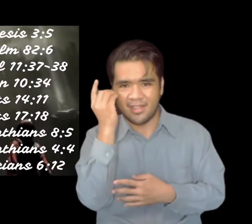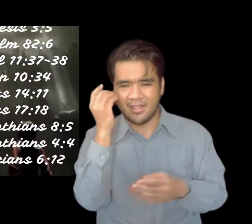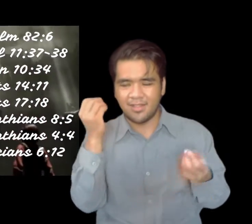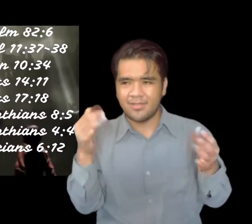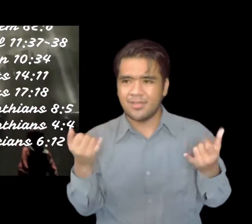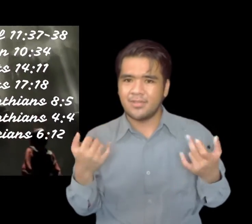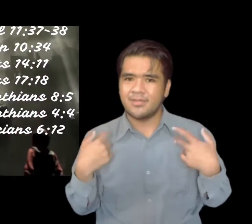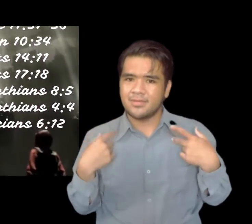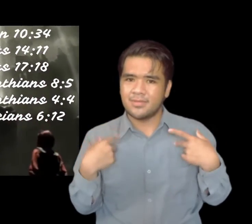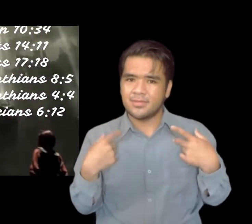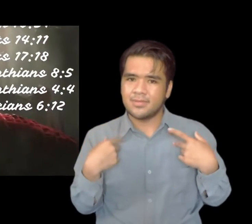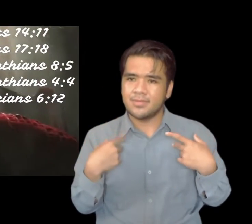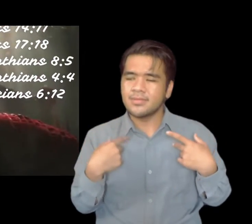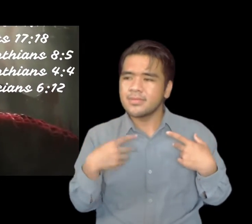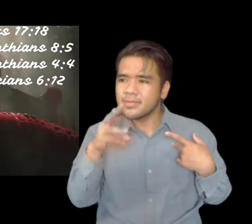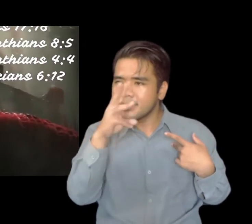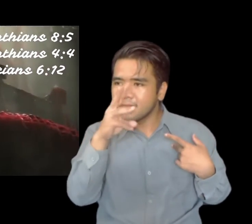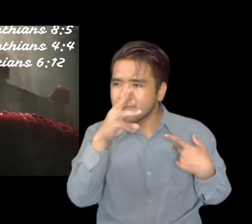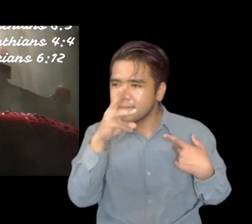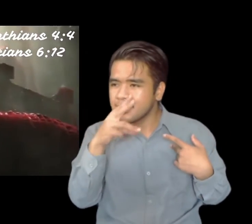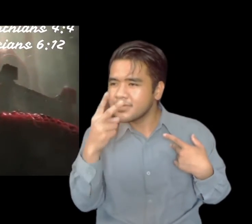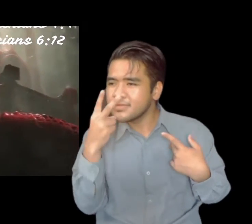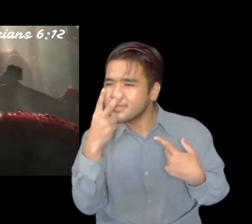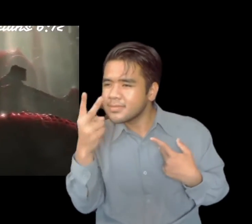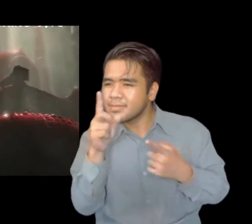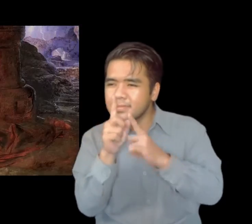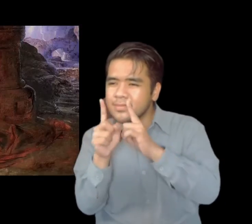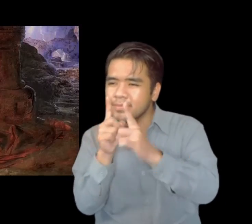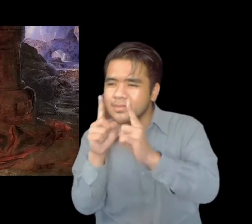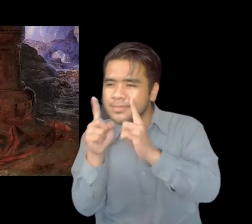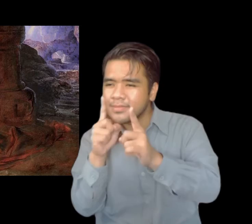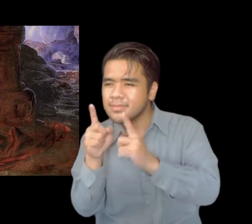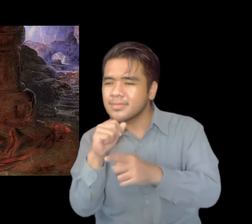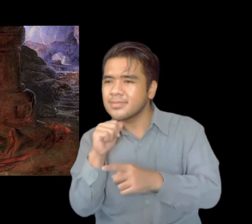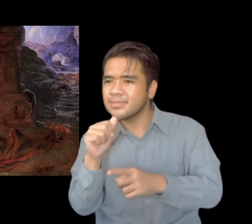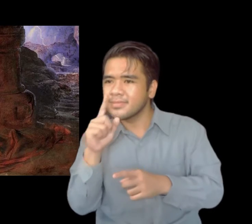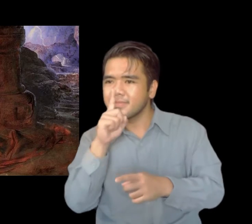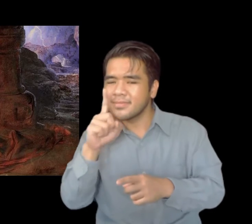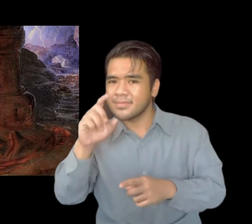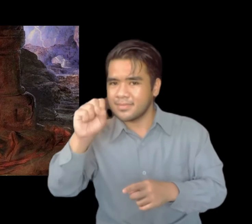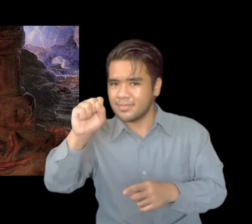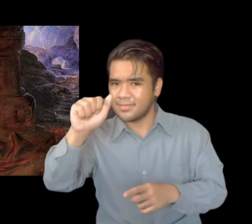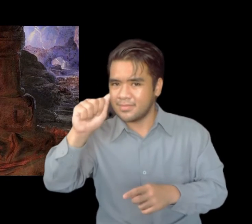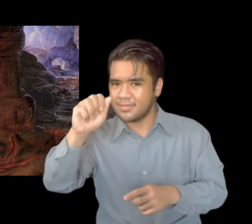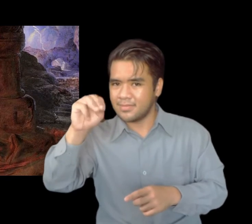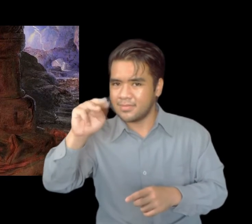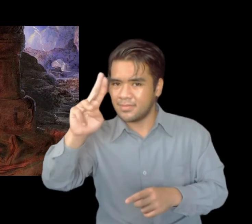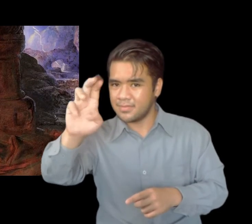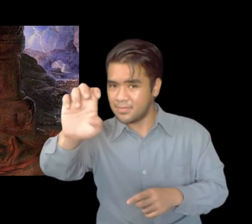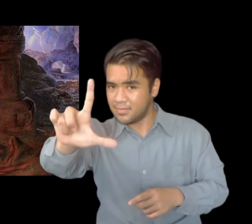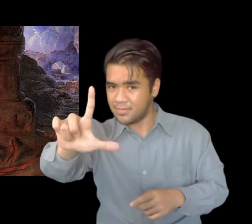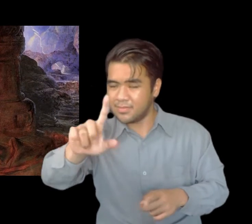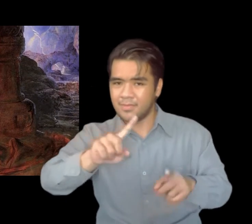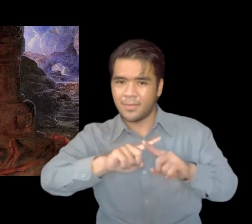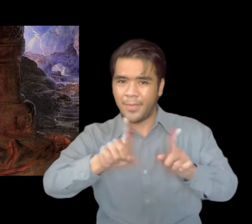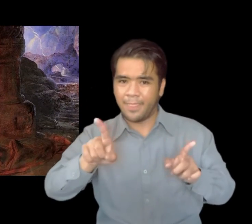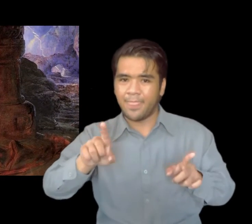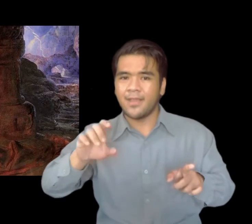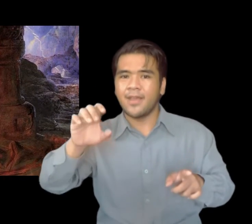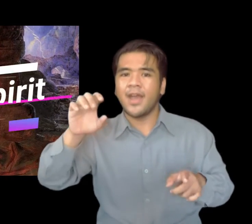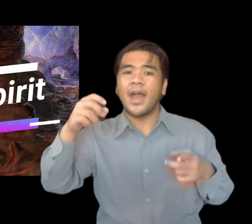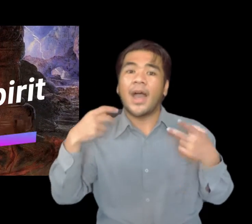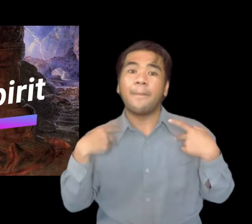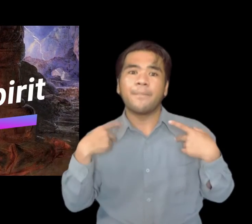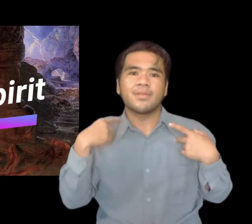sa mga tagapamahala ng kadilimang umiiral sa sanlibutan ito. Kaya't ang nakita ng Witch of Endor ay hindi ang totoong